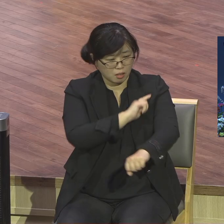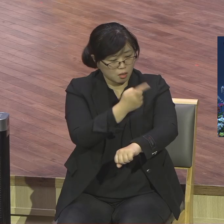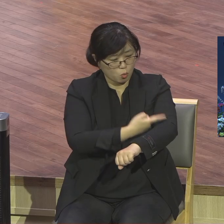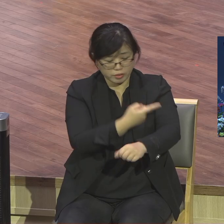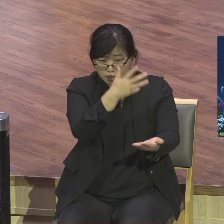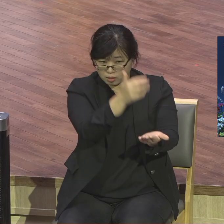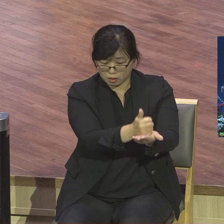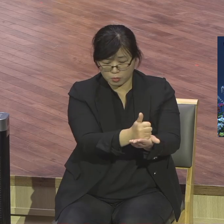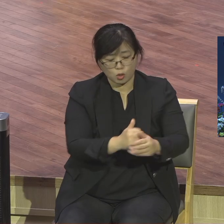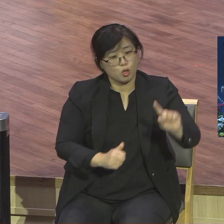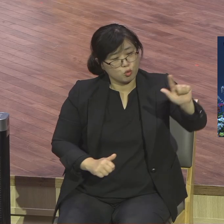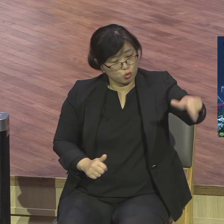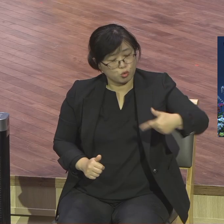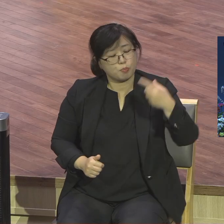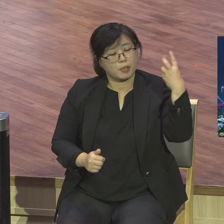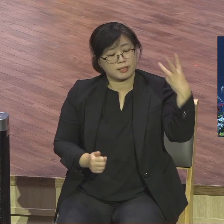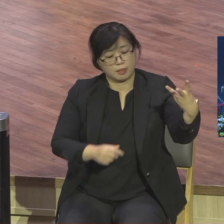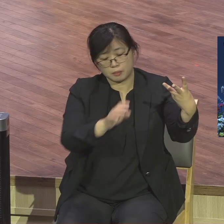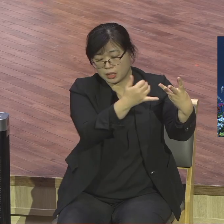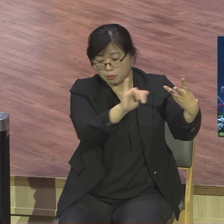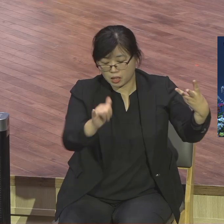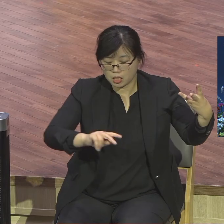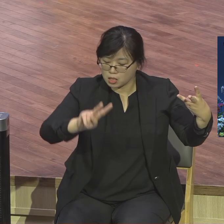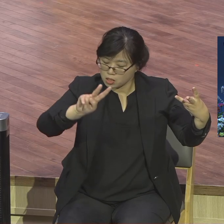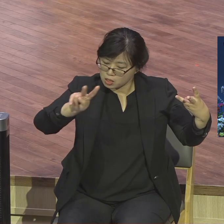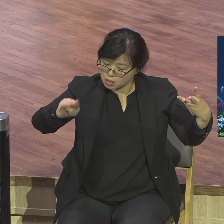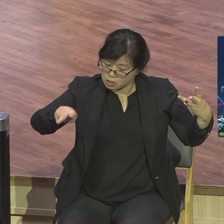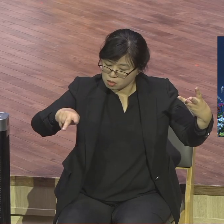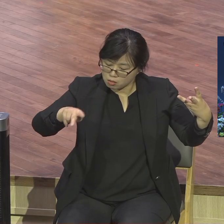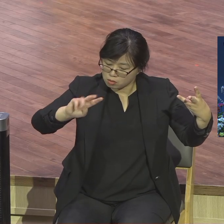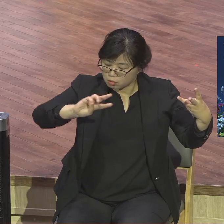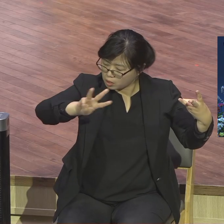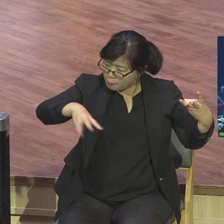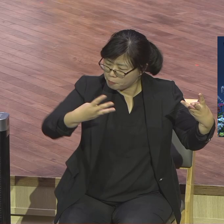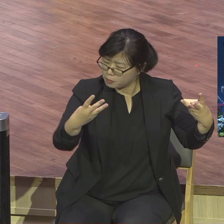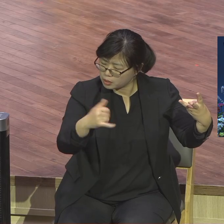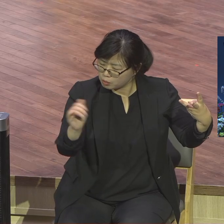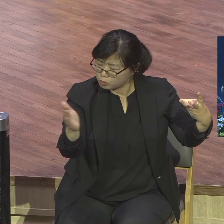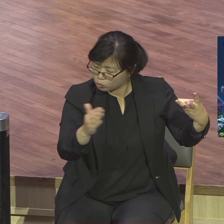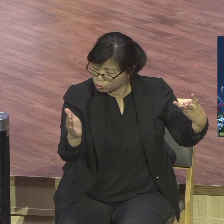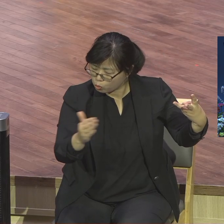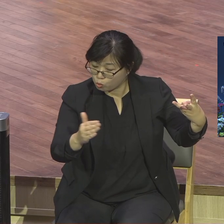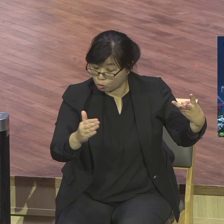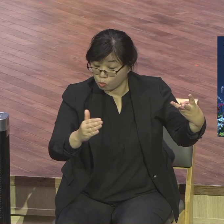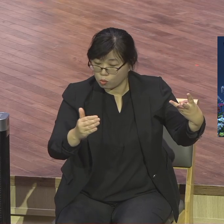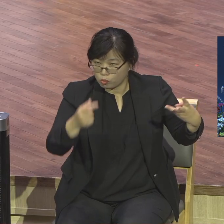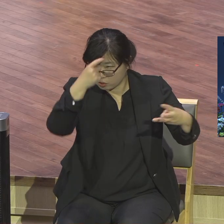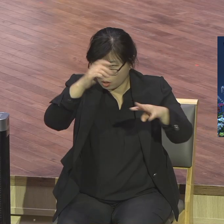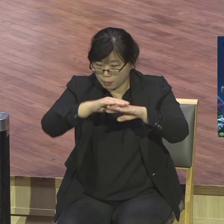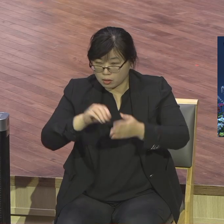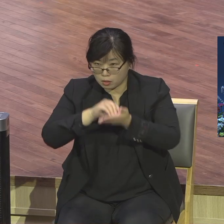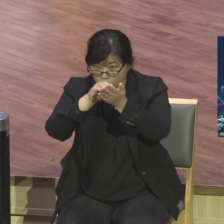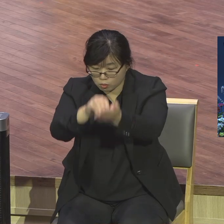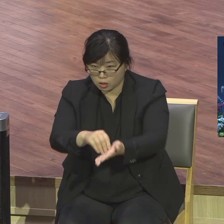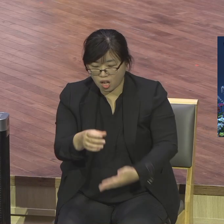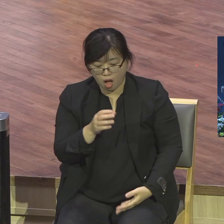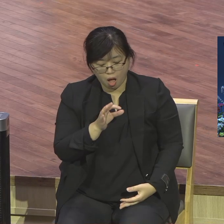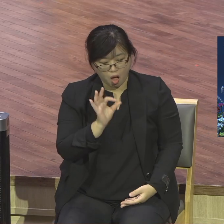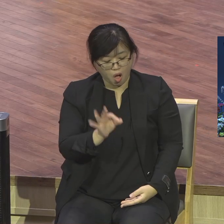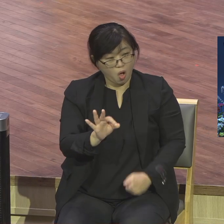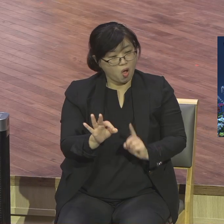중에서 320명 출석 217명 헌금 안수집사 277명 중